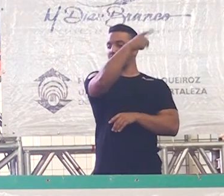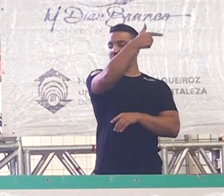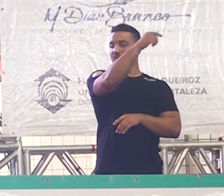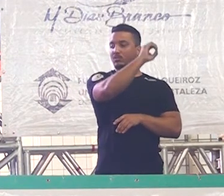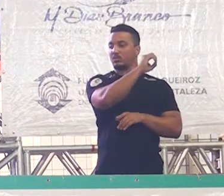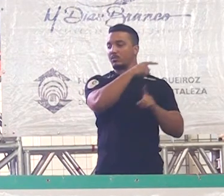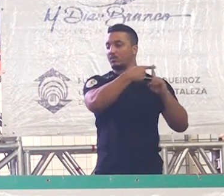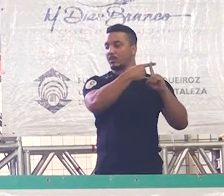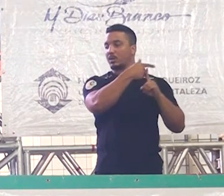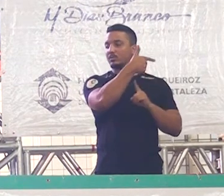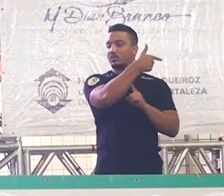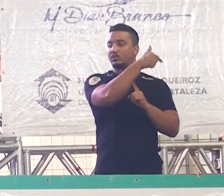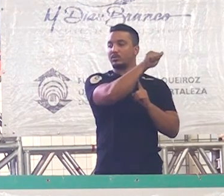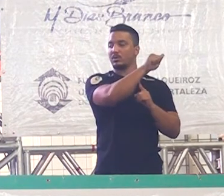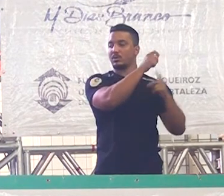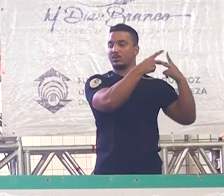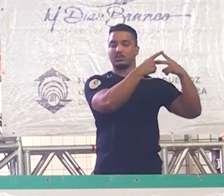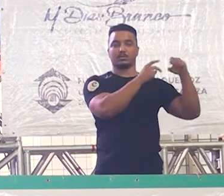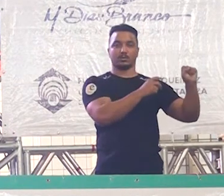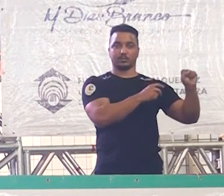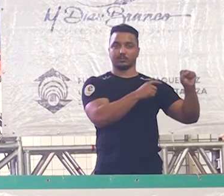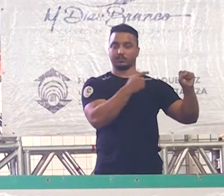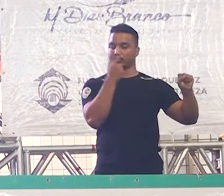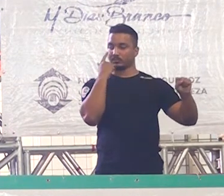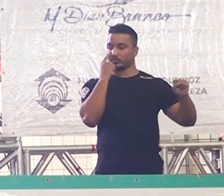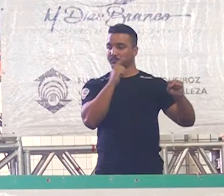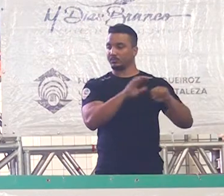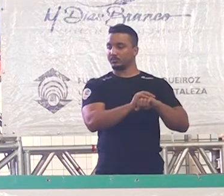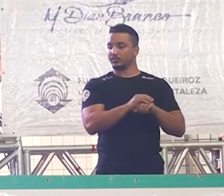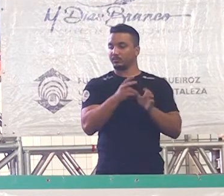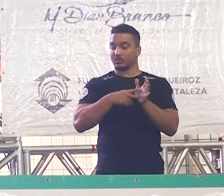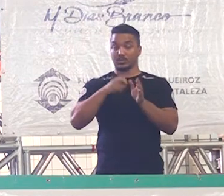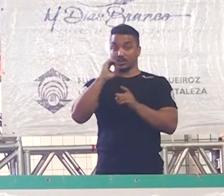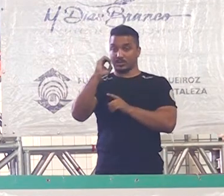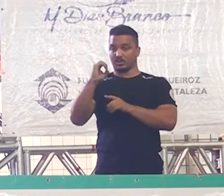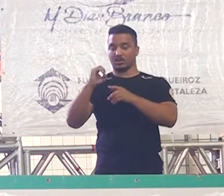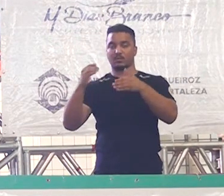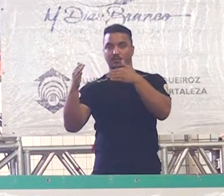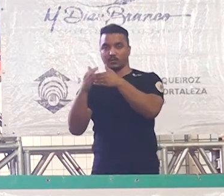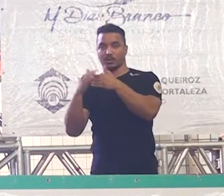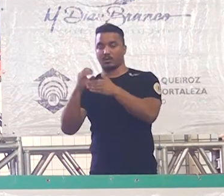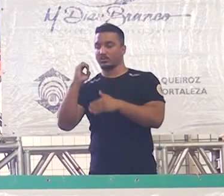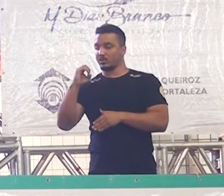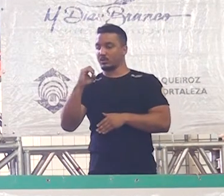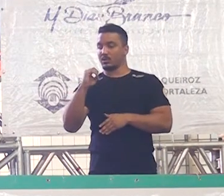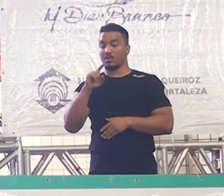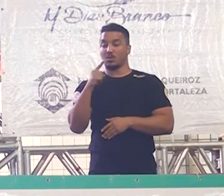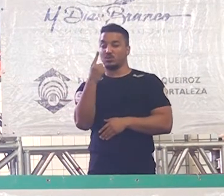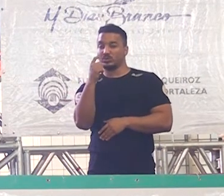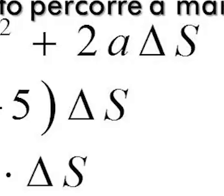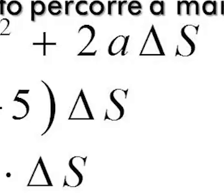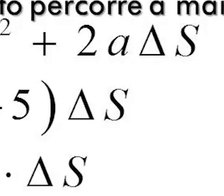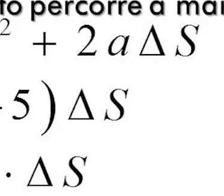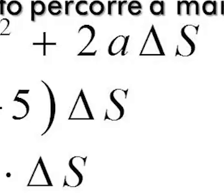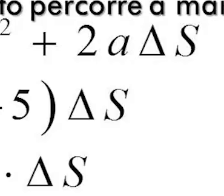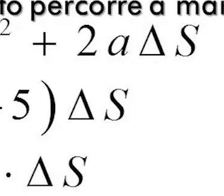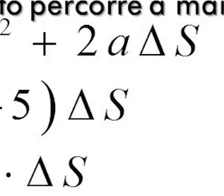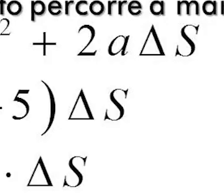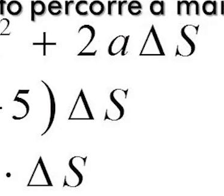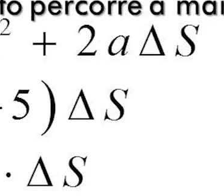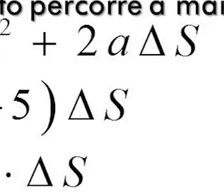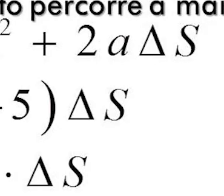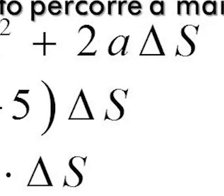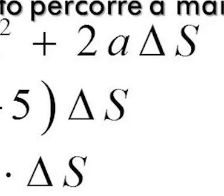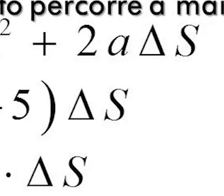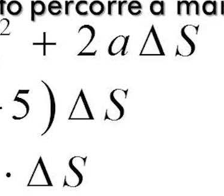vai parar, então velocidade final dele 0. Como ele passou 1 segundo a mais acelerando,